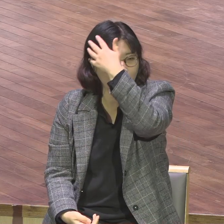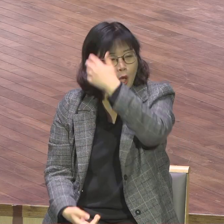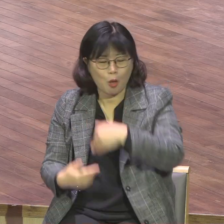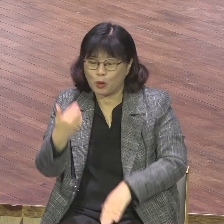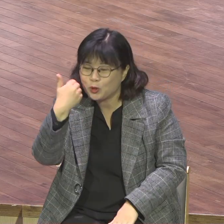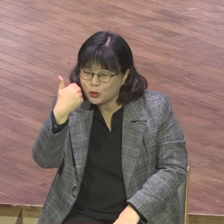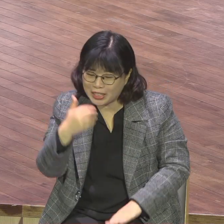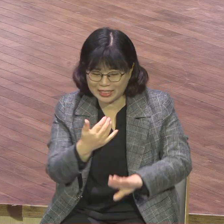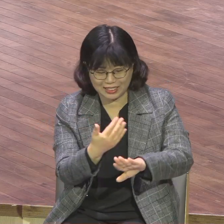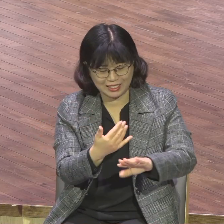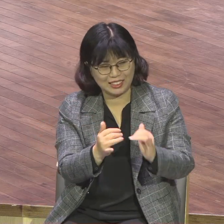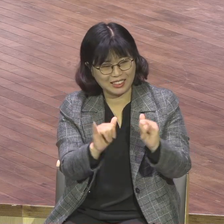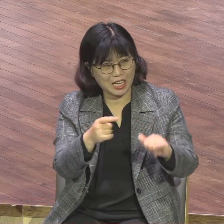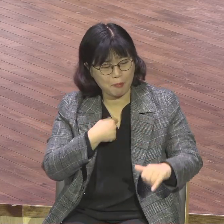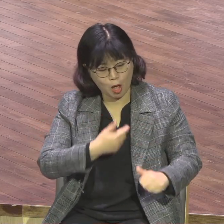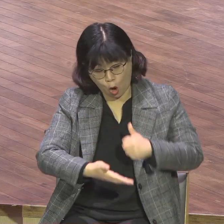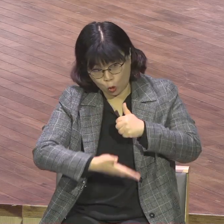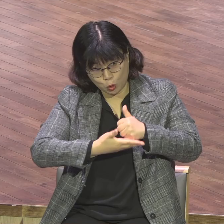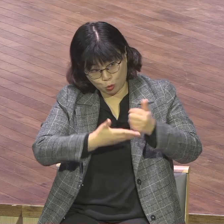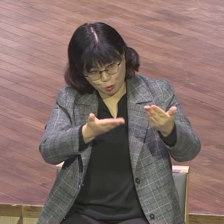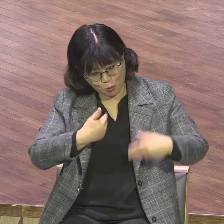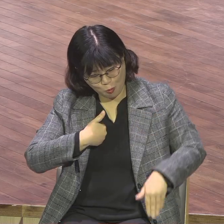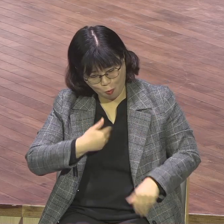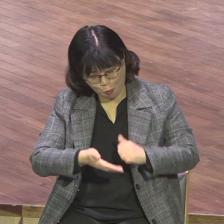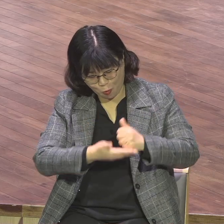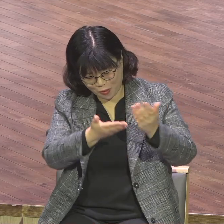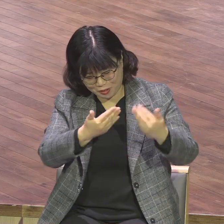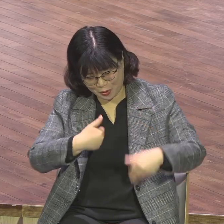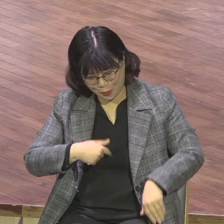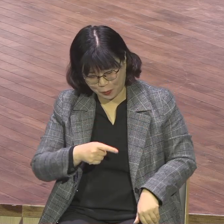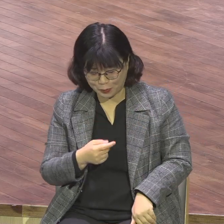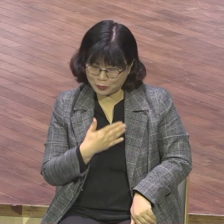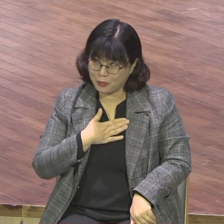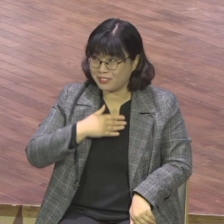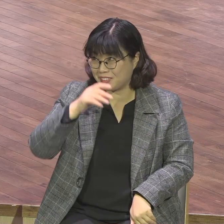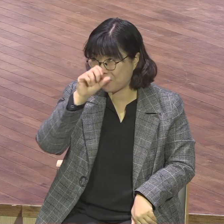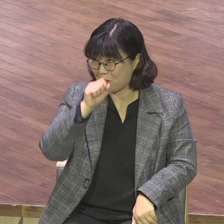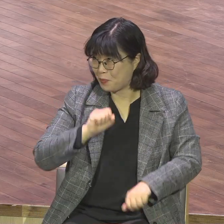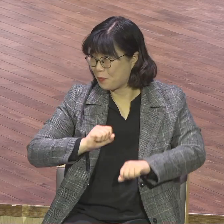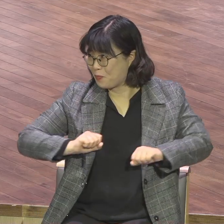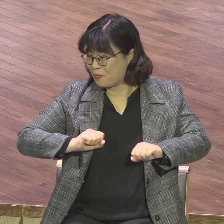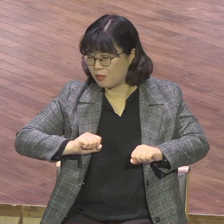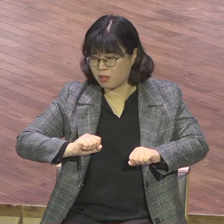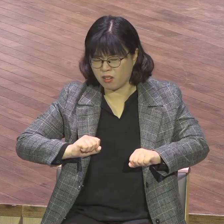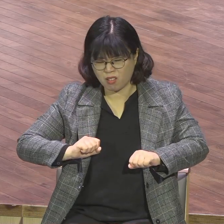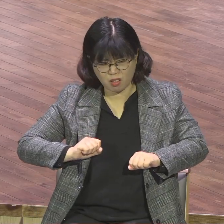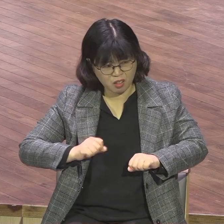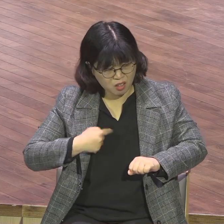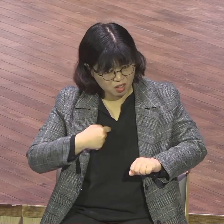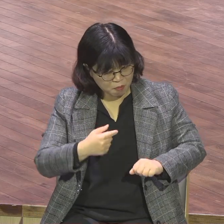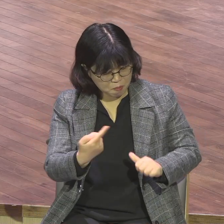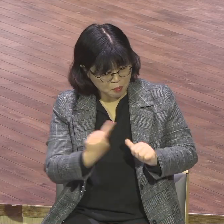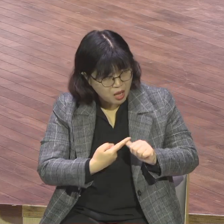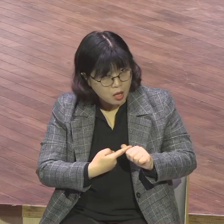알아주면 기분 좋고 안 알아주면 기분 나쁘고 그거 다 속은 거예요. 여러분 누구냐?